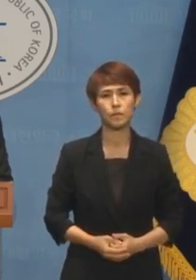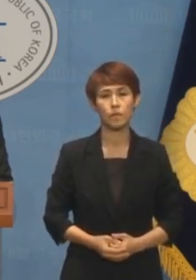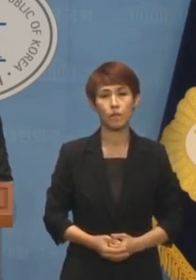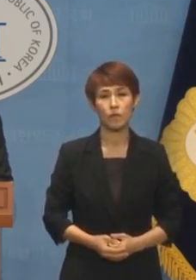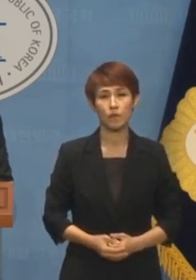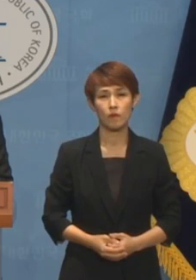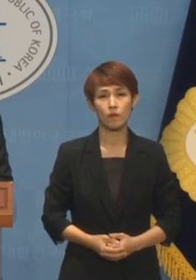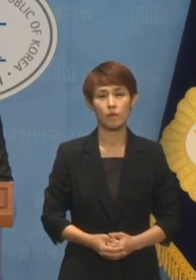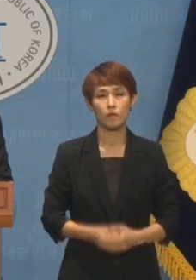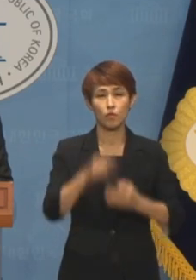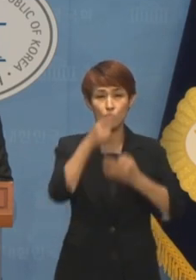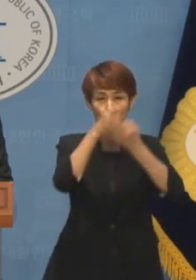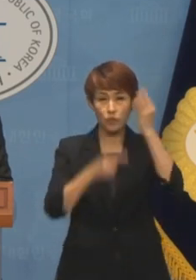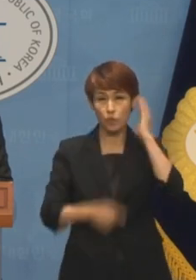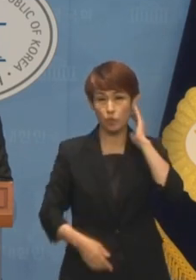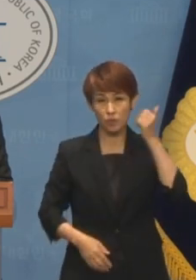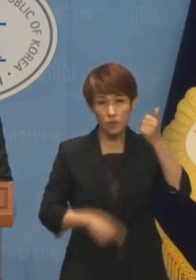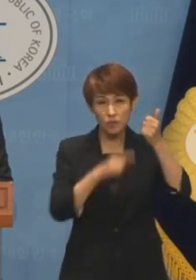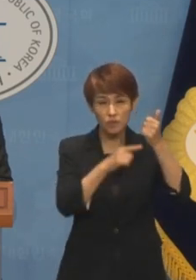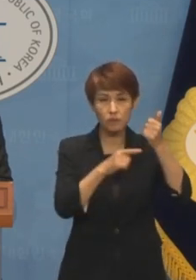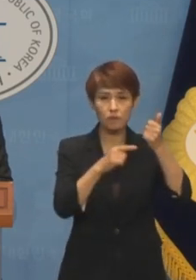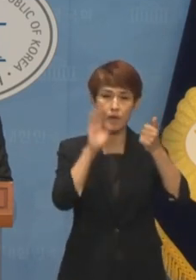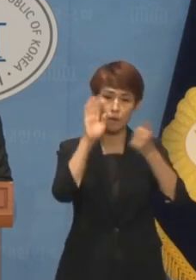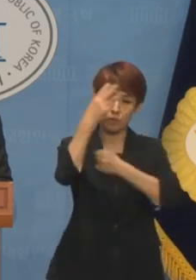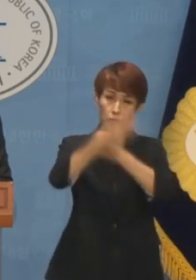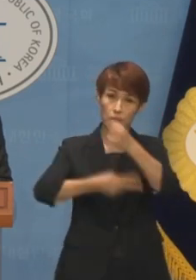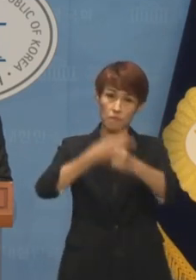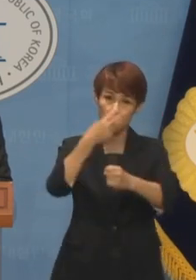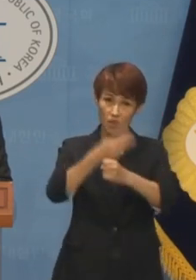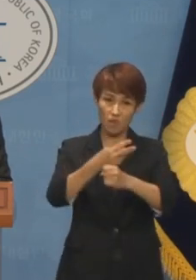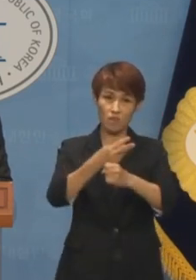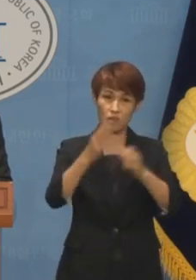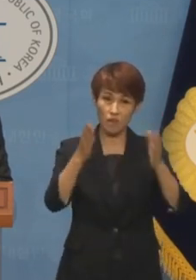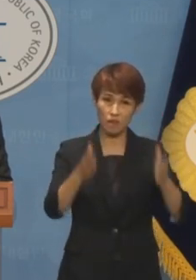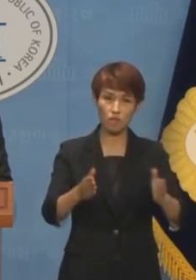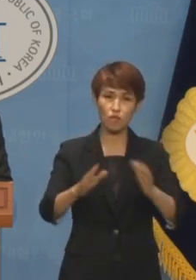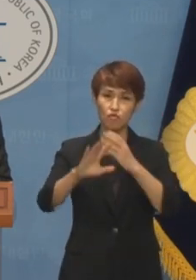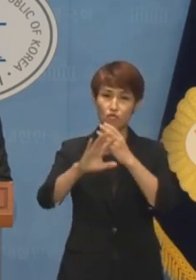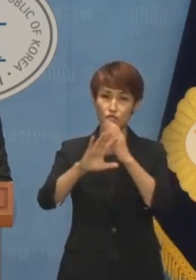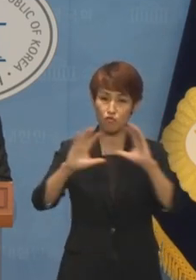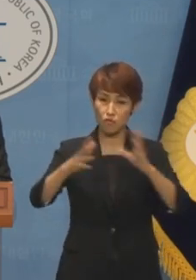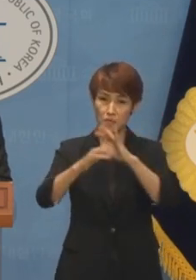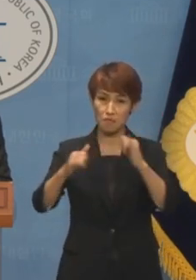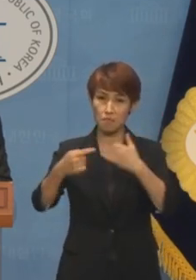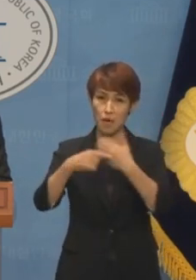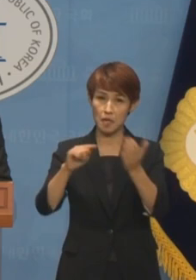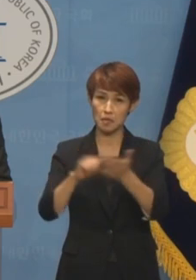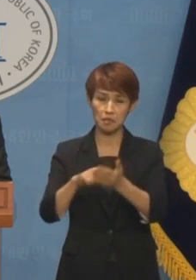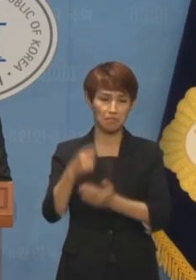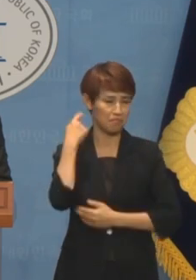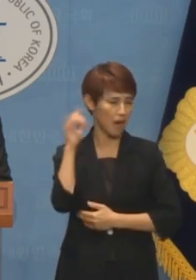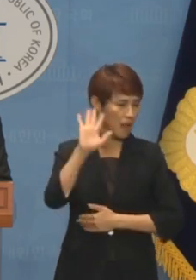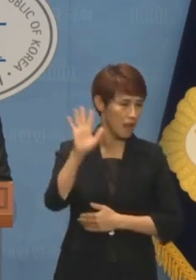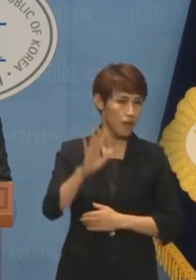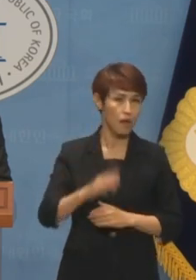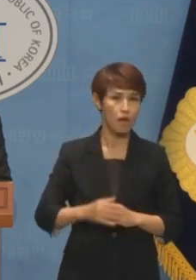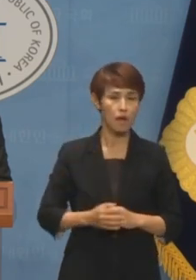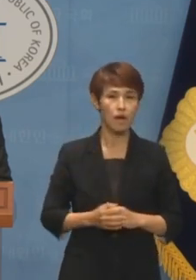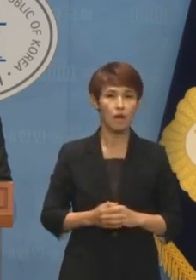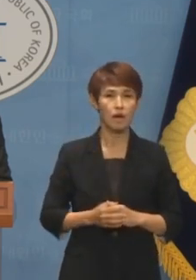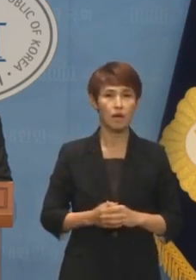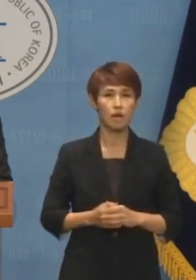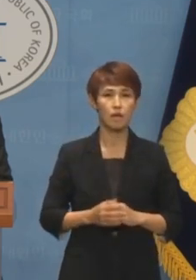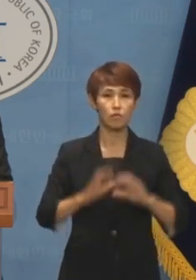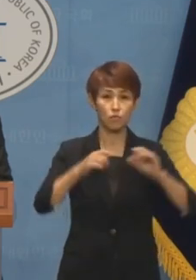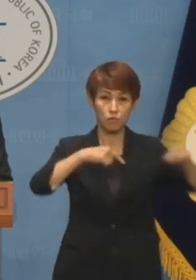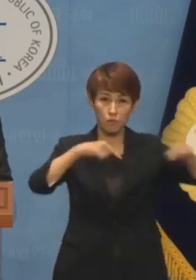오늘로써 윤석열 대통령은 남은 3년을 민의에 귀맞고 국정이 어떻게 되든 가족 수사만 막는 데